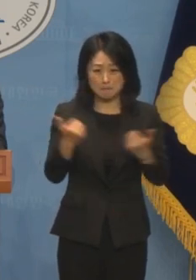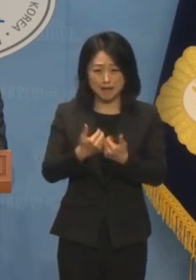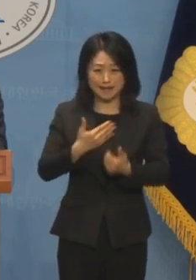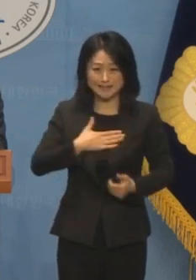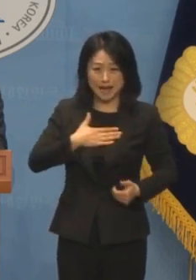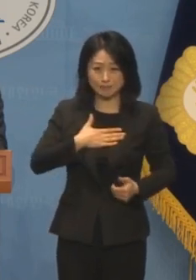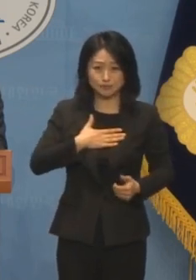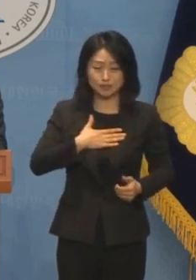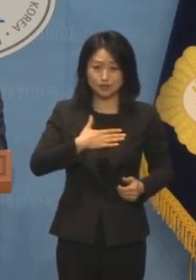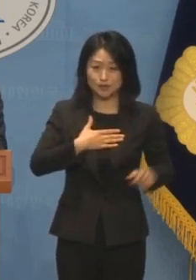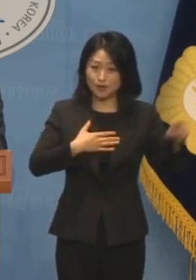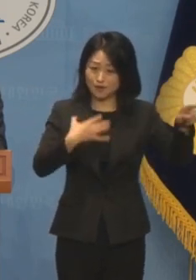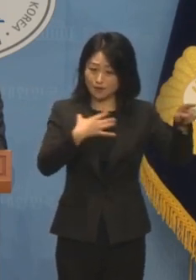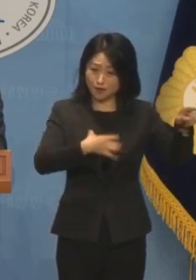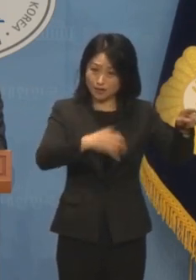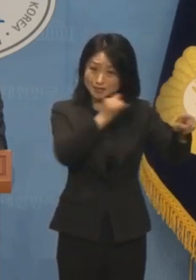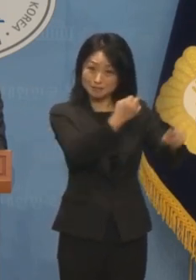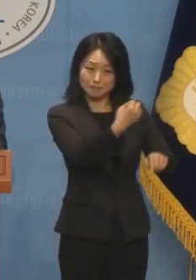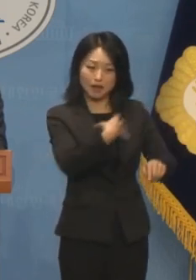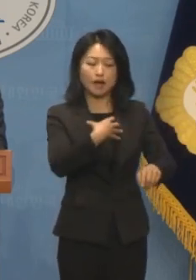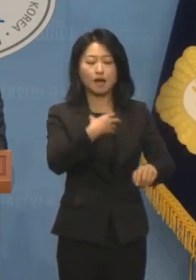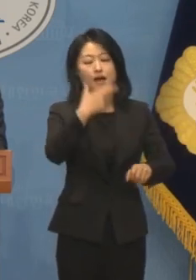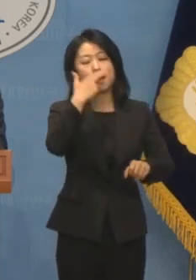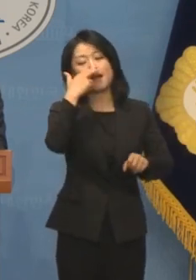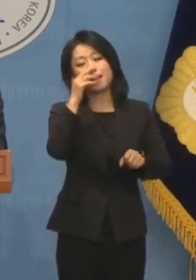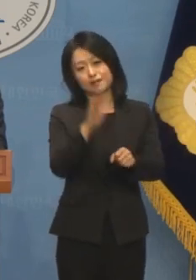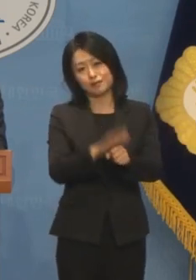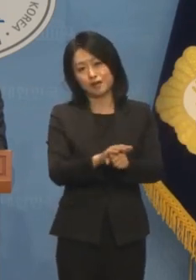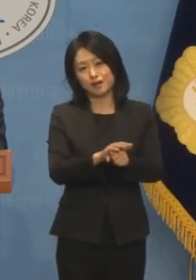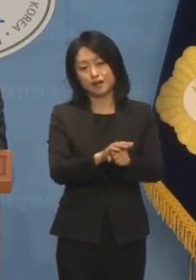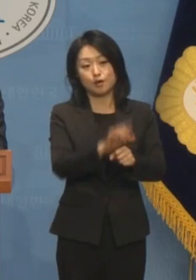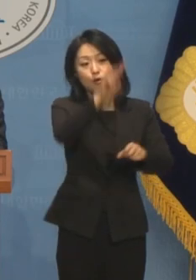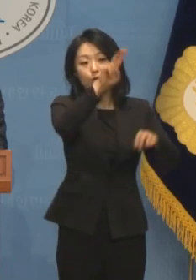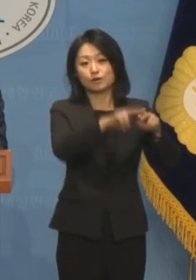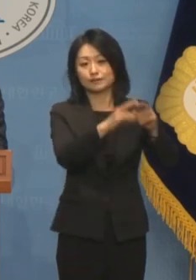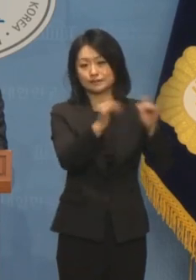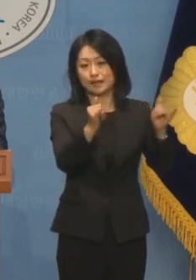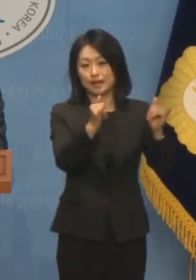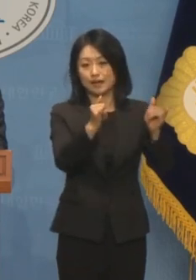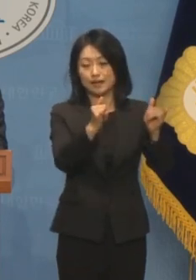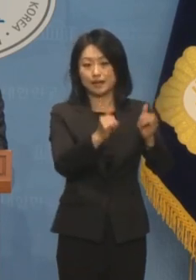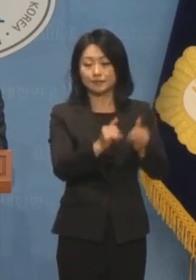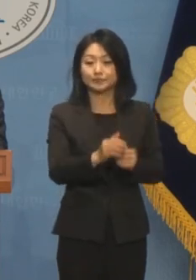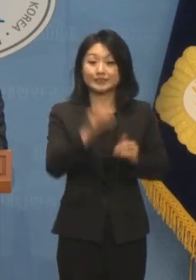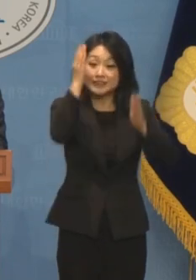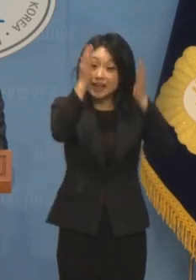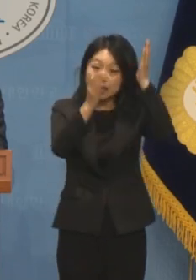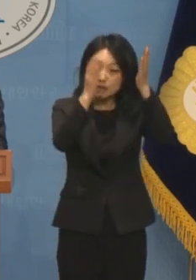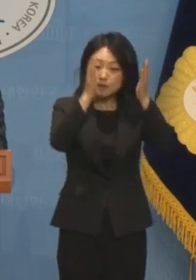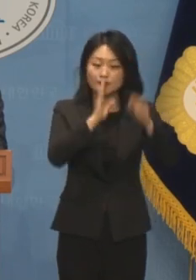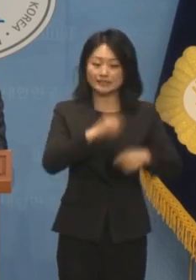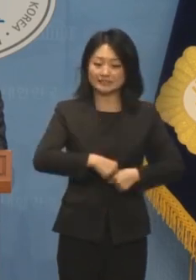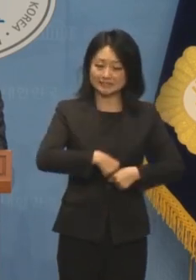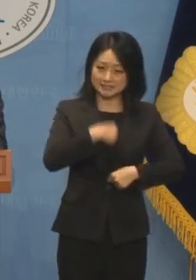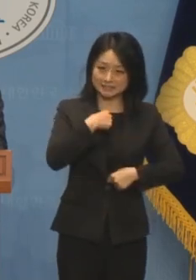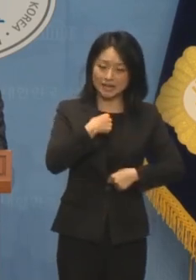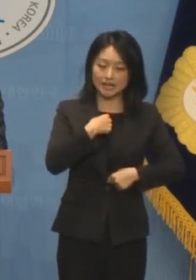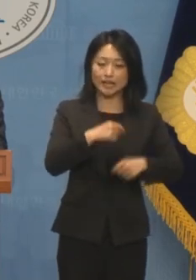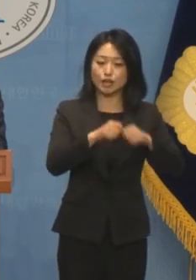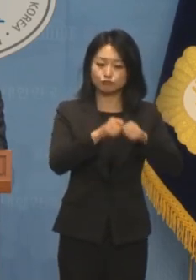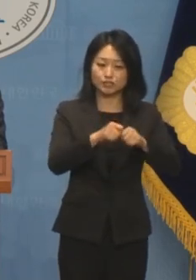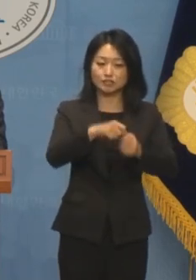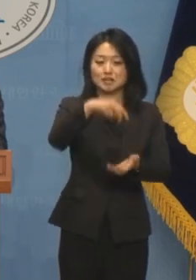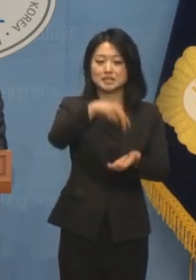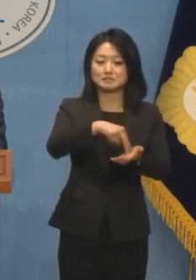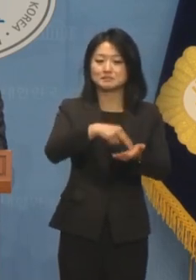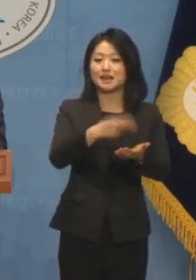있으니 기가 찰 노릇입니다. 심지어 고위 관계자는 네이버가 좀 더 진실되고 구체적인 입장을 주시는